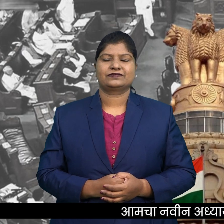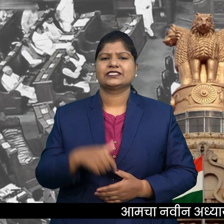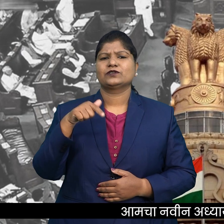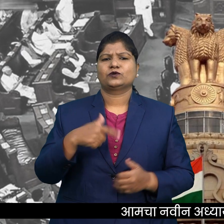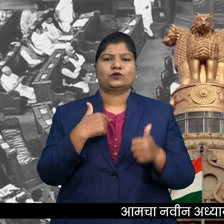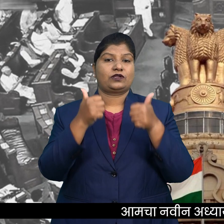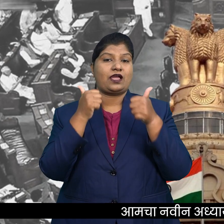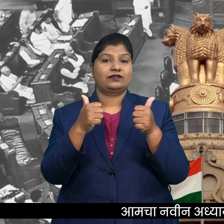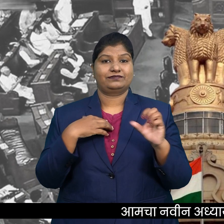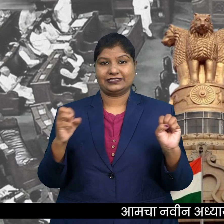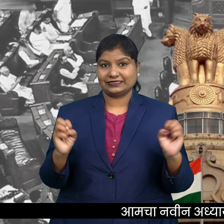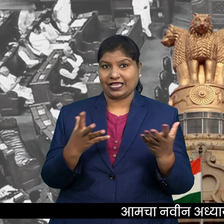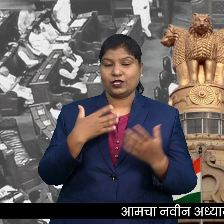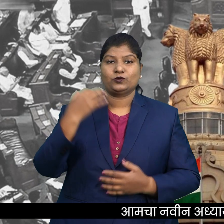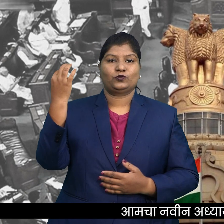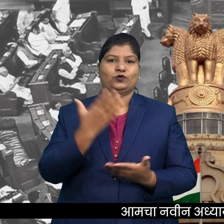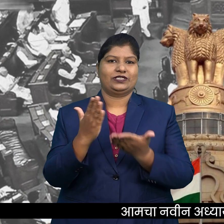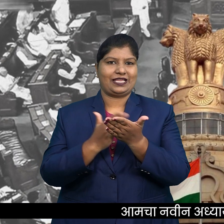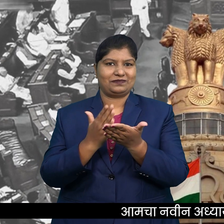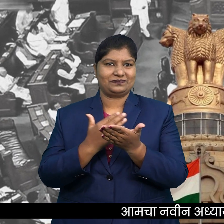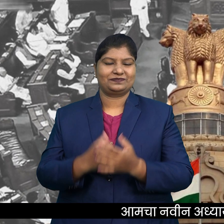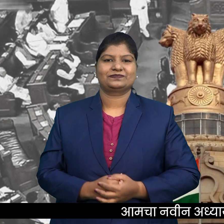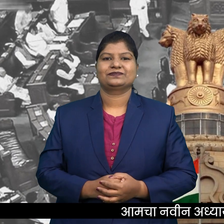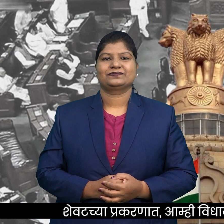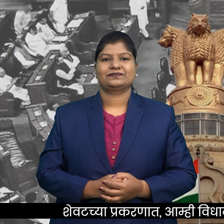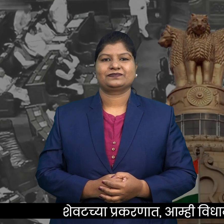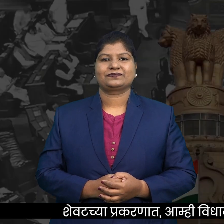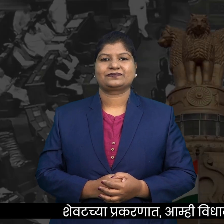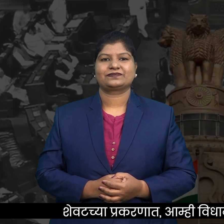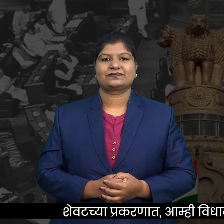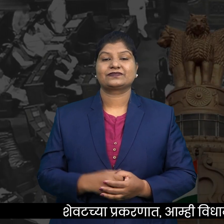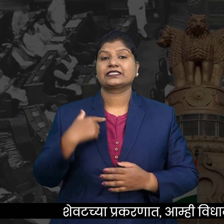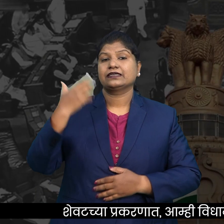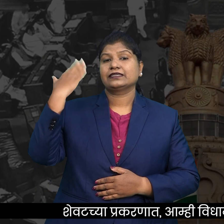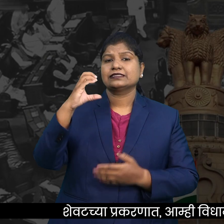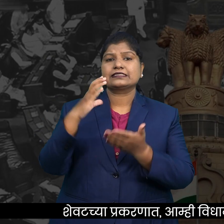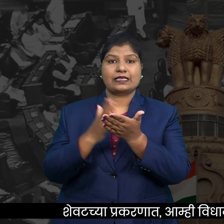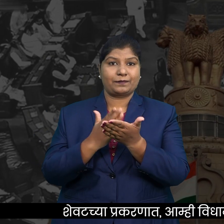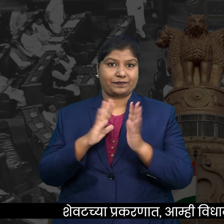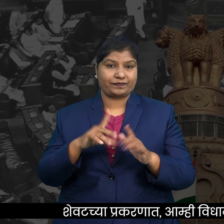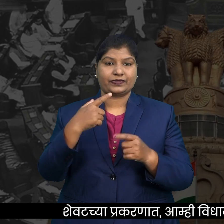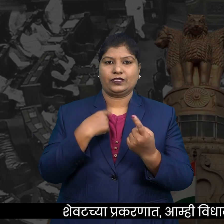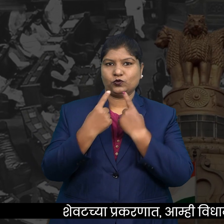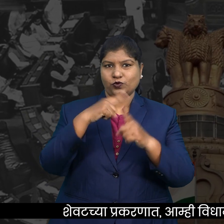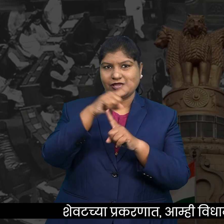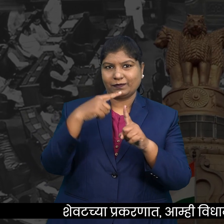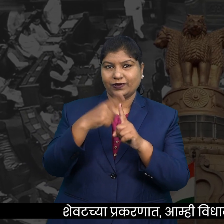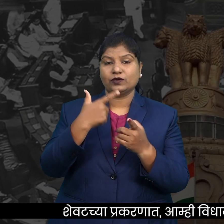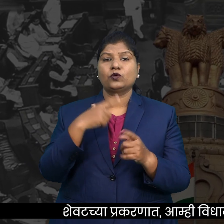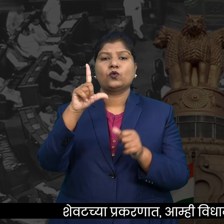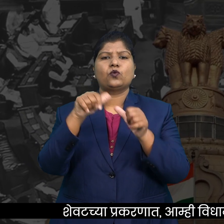आमचा नवीन अध्याय सुरू करणे खूप छान आहे. शेवटच्या प्रकरणात